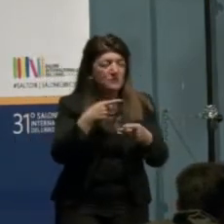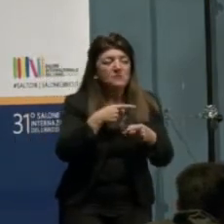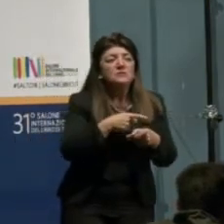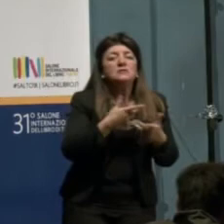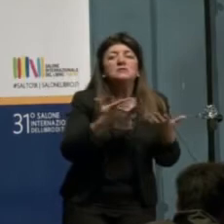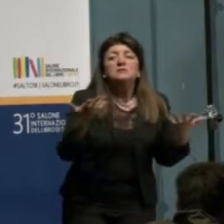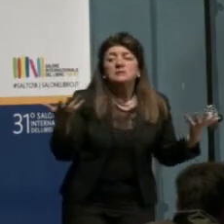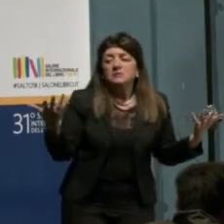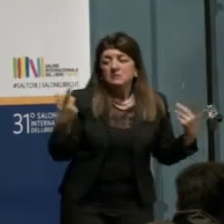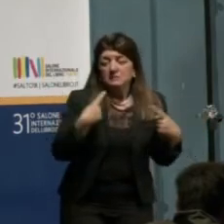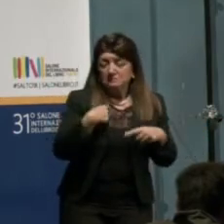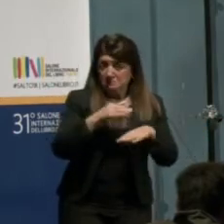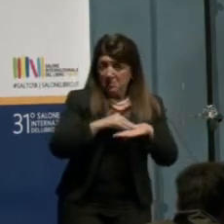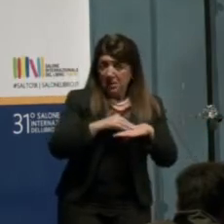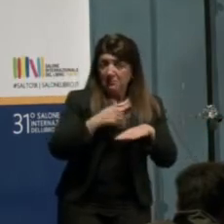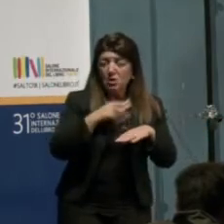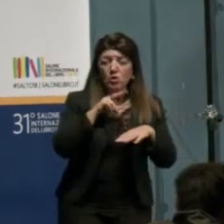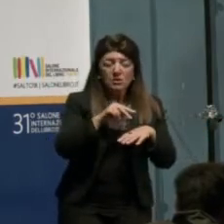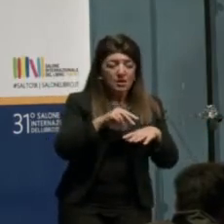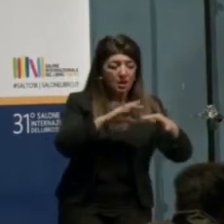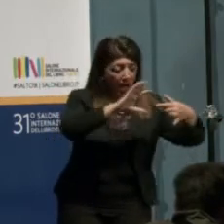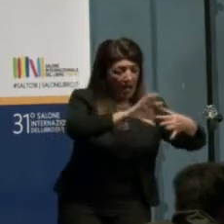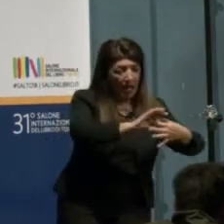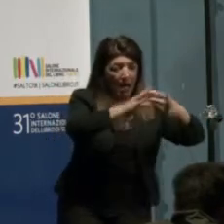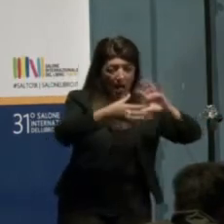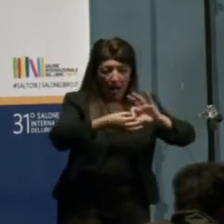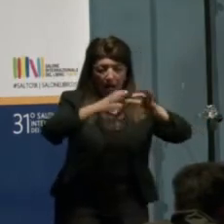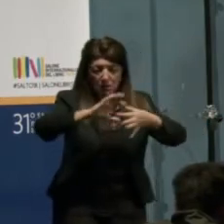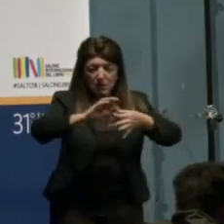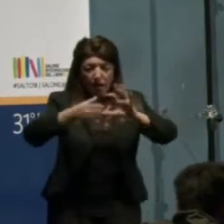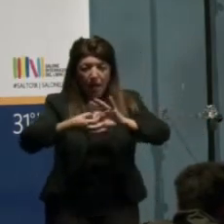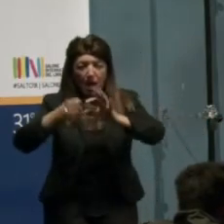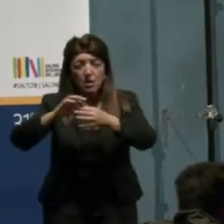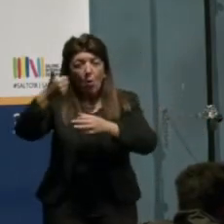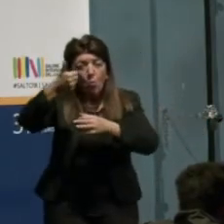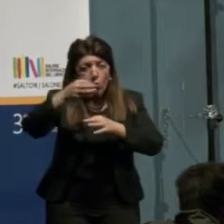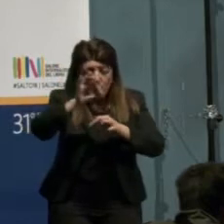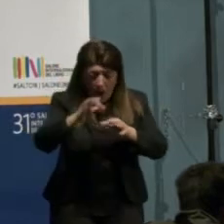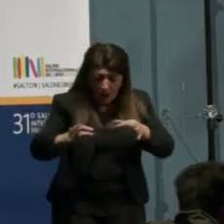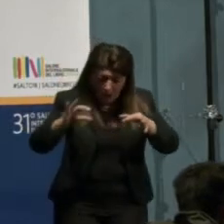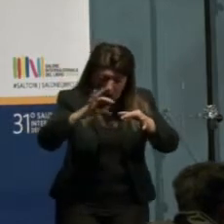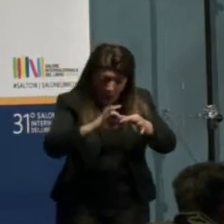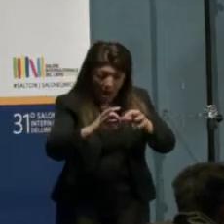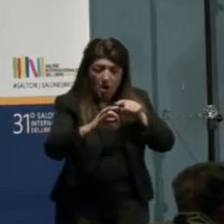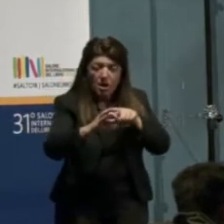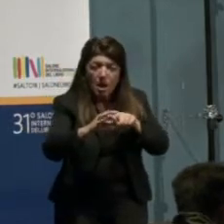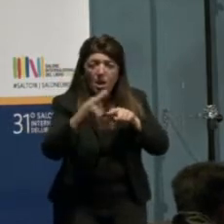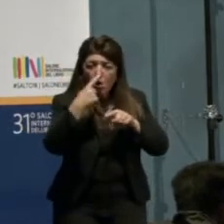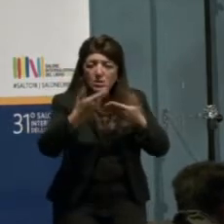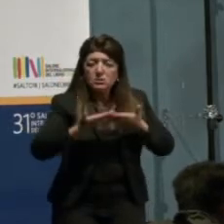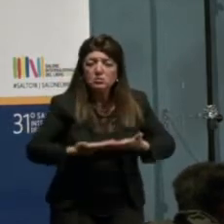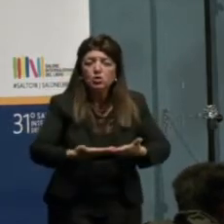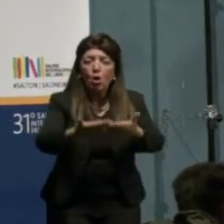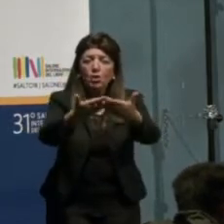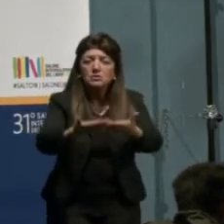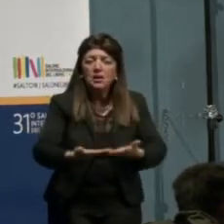mi permetto un anello di una catena di solidarietà di resistenza in qualche caso in questo almeno per chi è